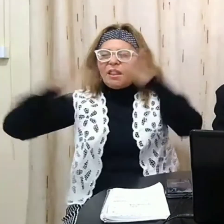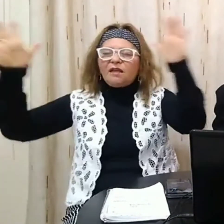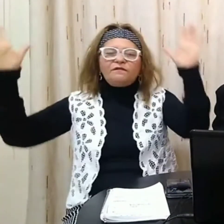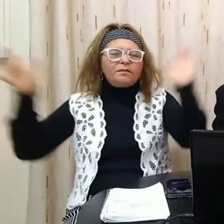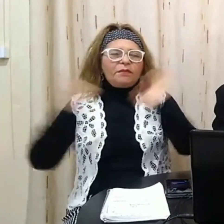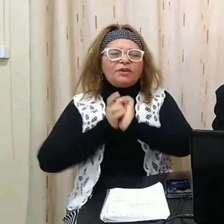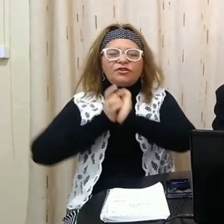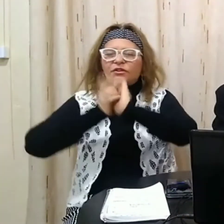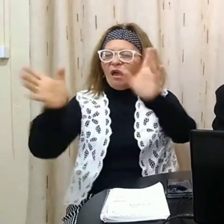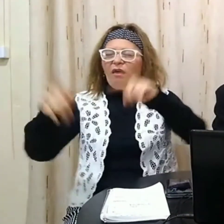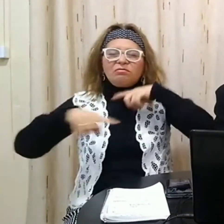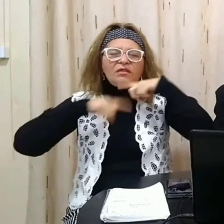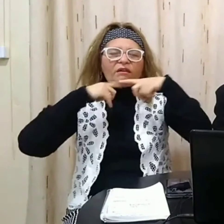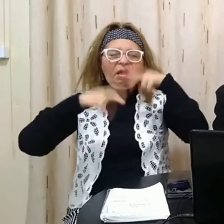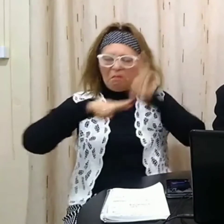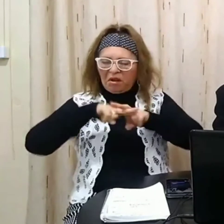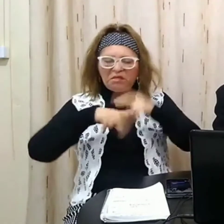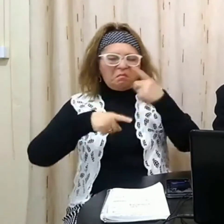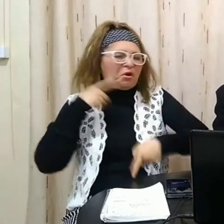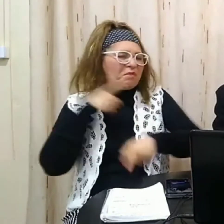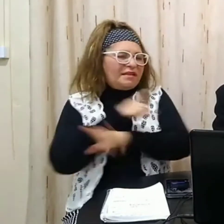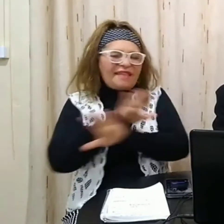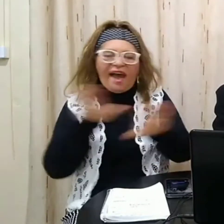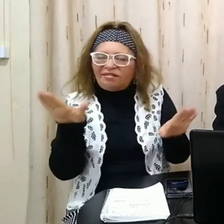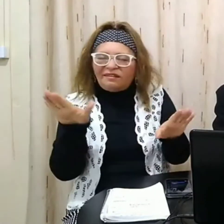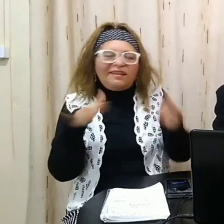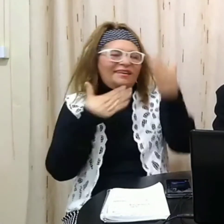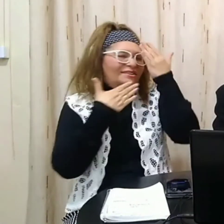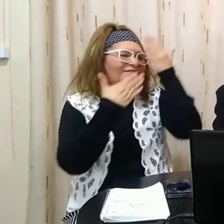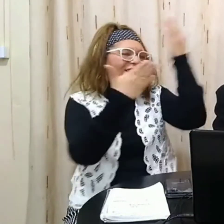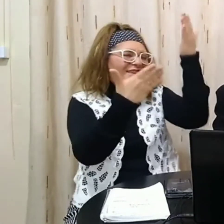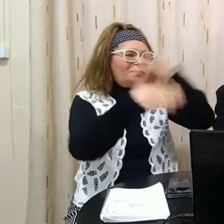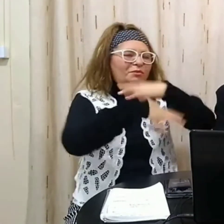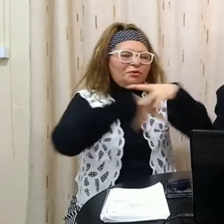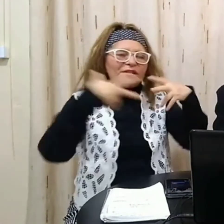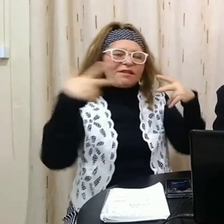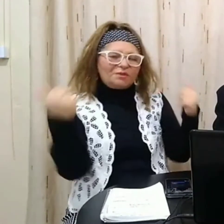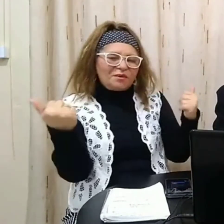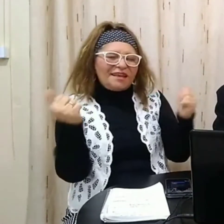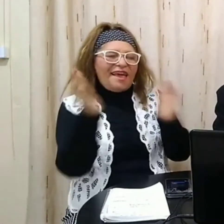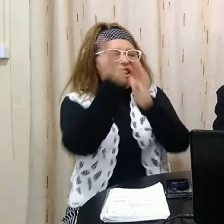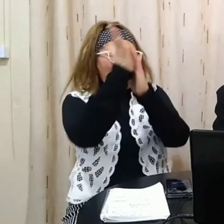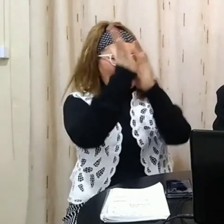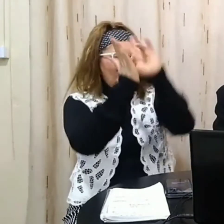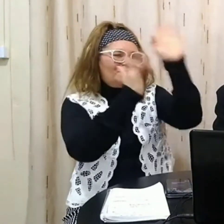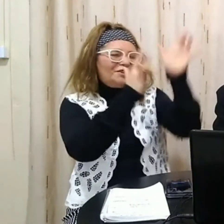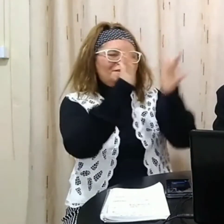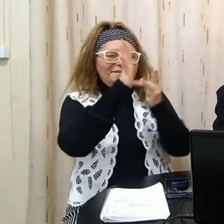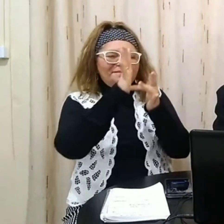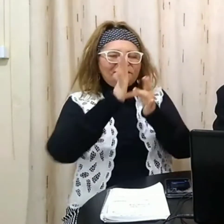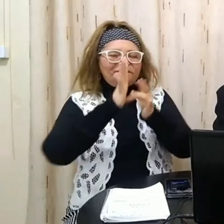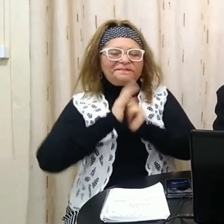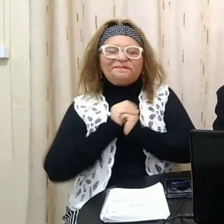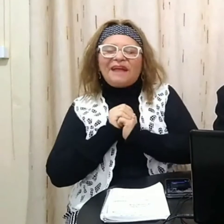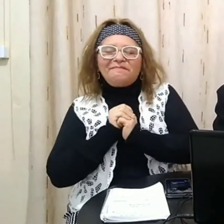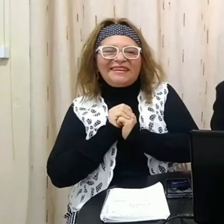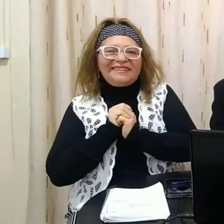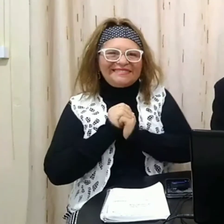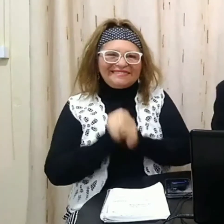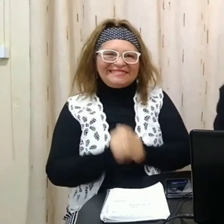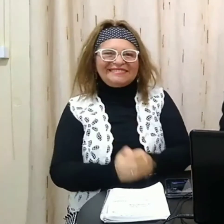sem que sejamos proibidos. Então nós te agradecemos por tudo e te louvamos no nome de Jesus. Amém.